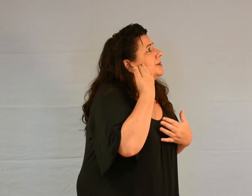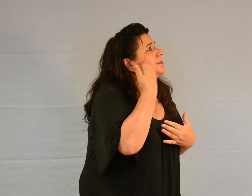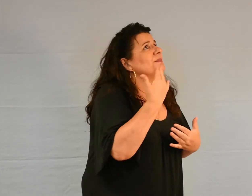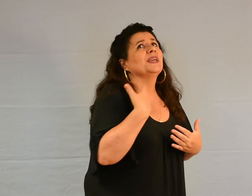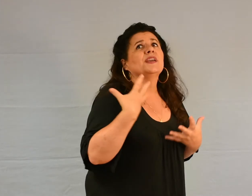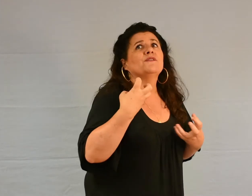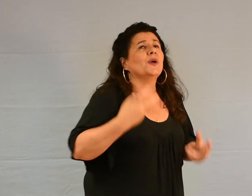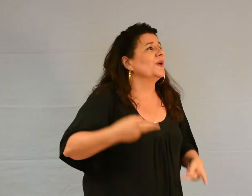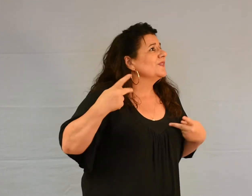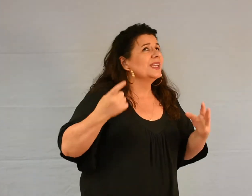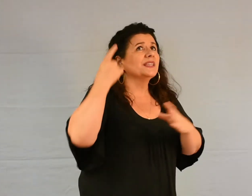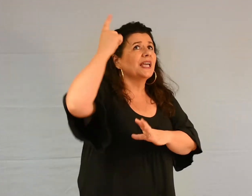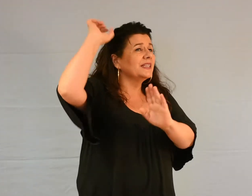héritage ?»